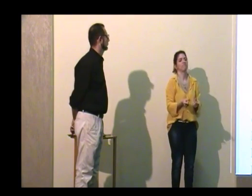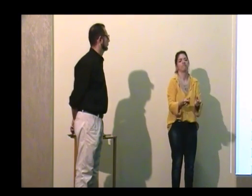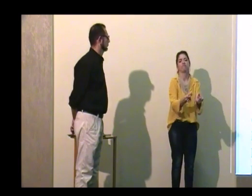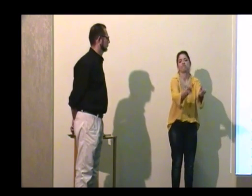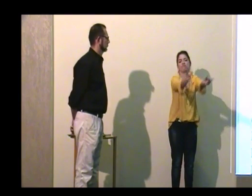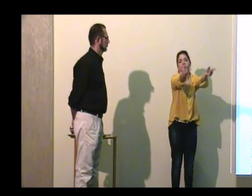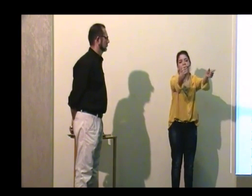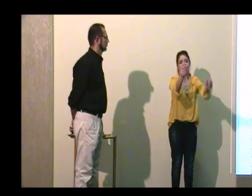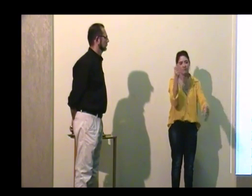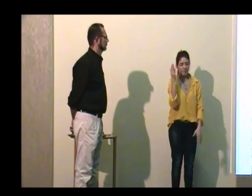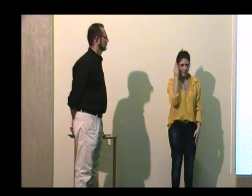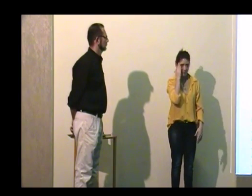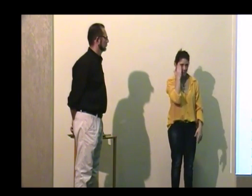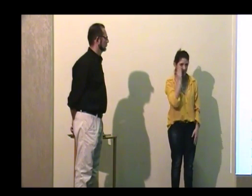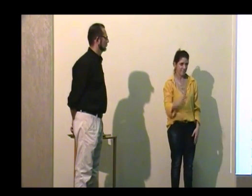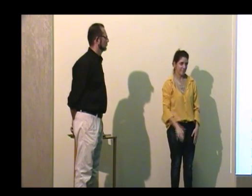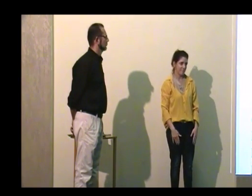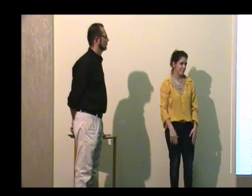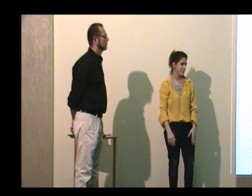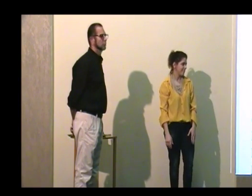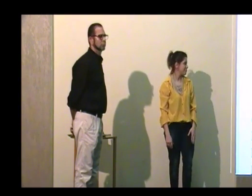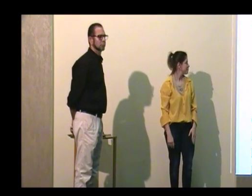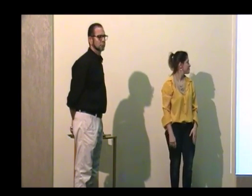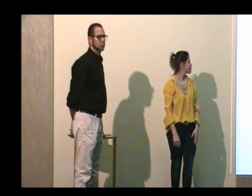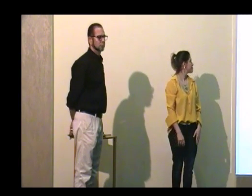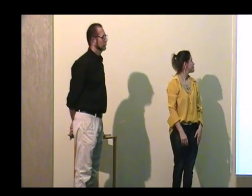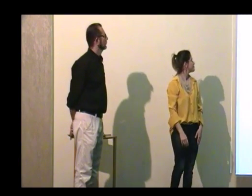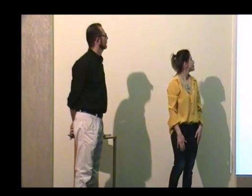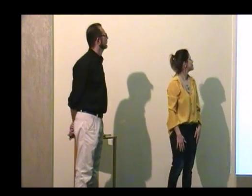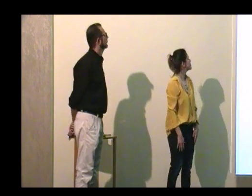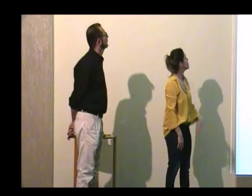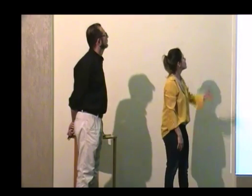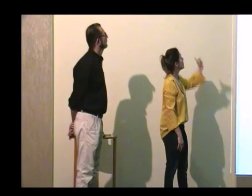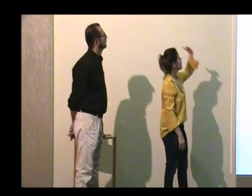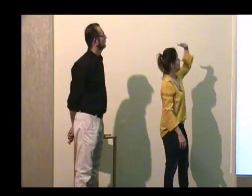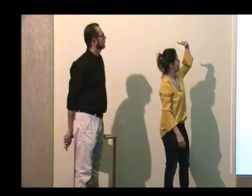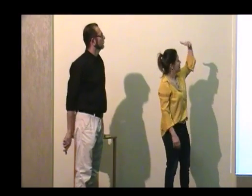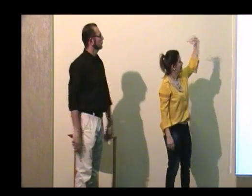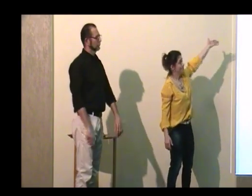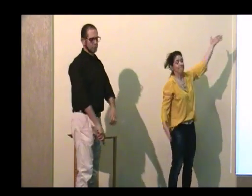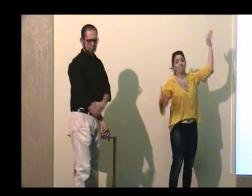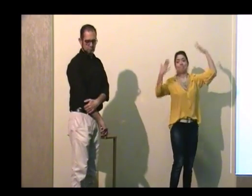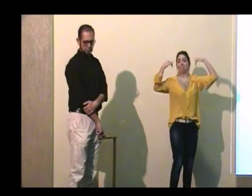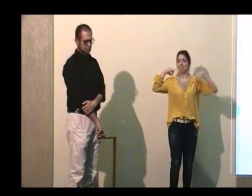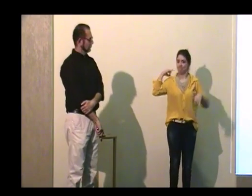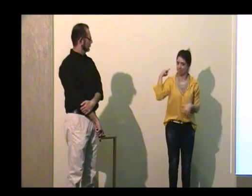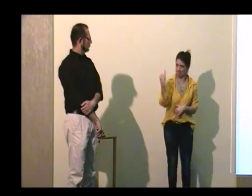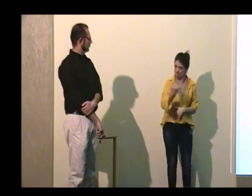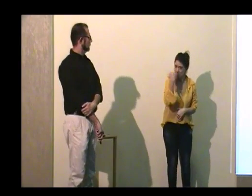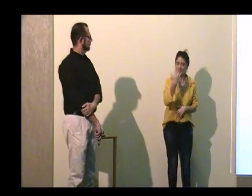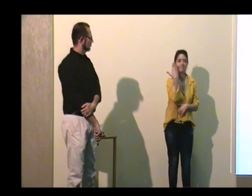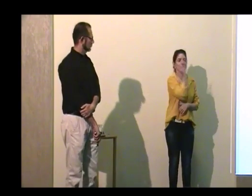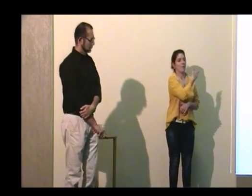tem acima disso, significa que você já é uma pessoa diabética.